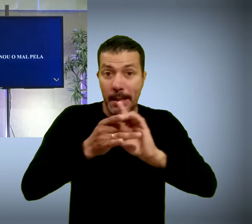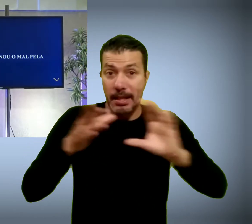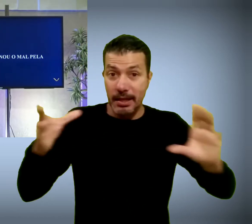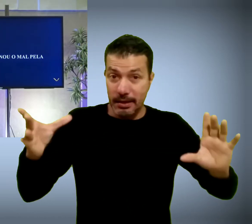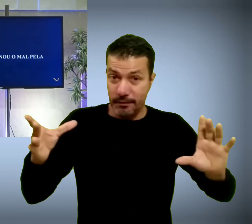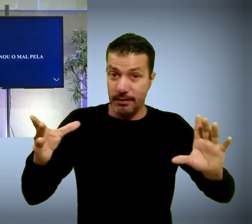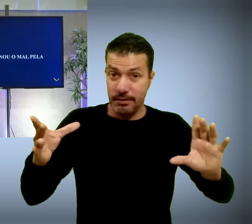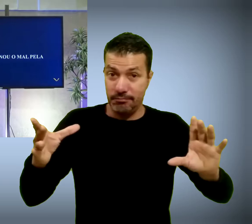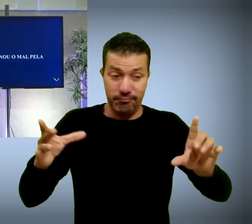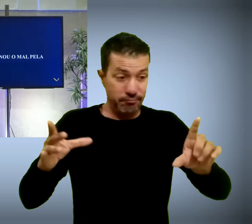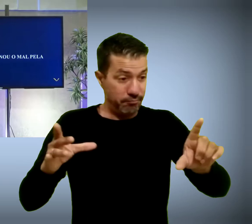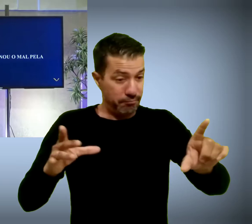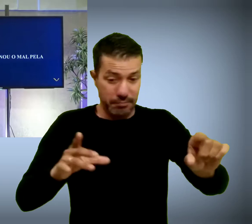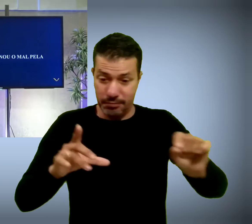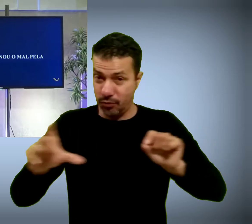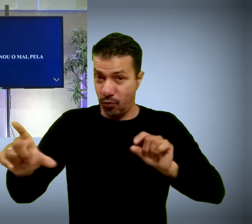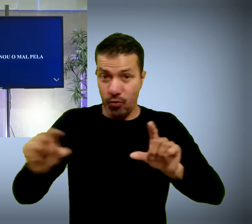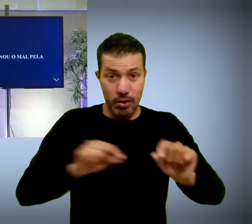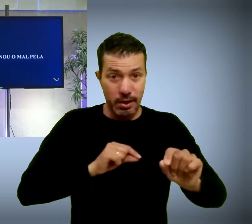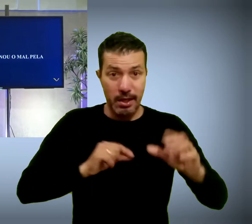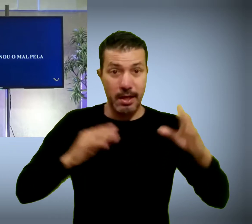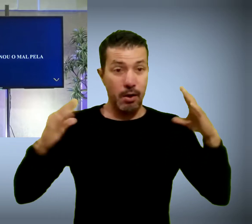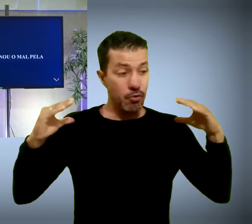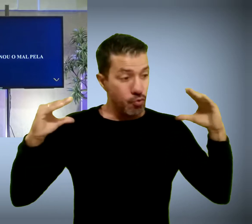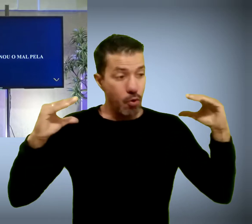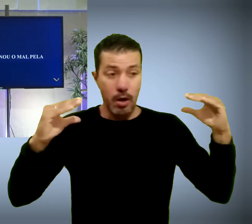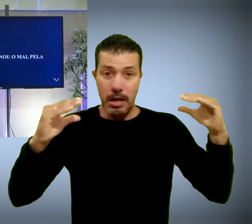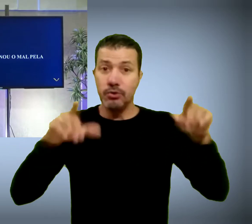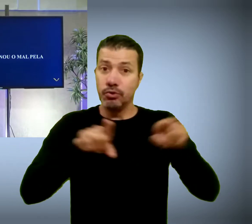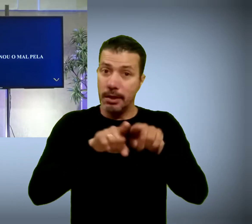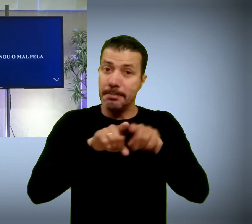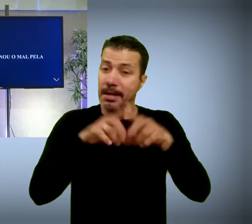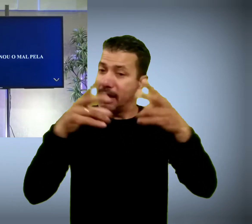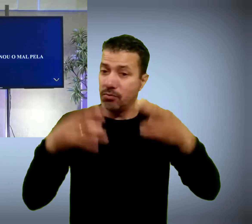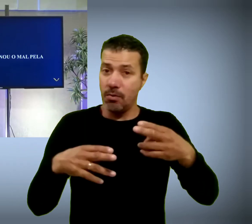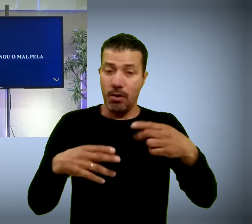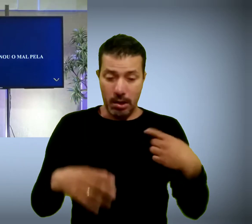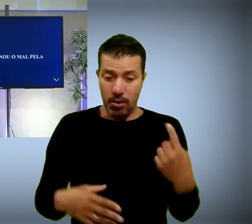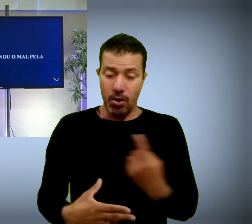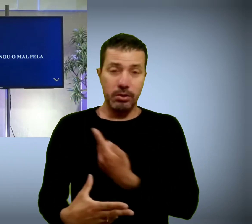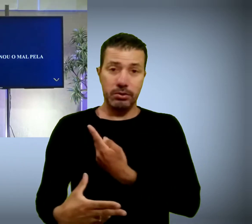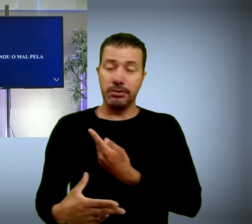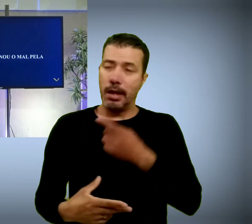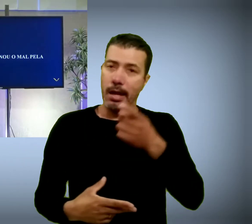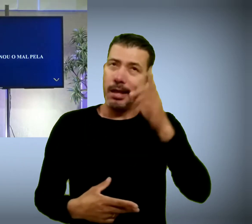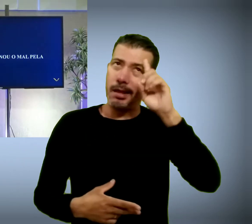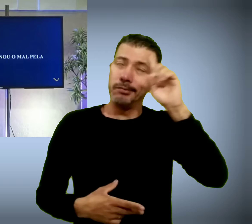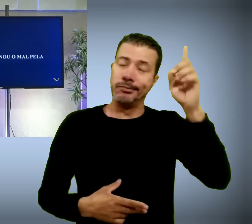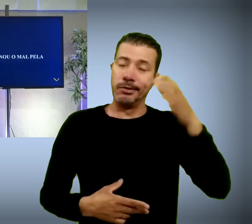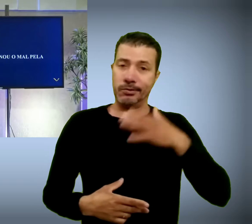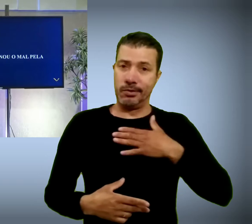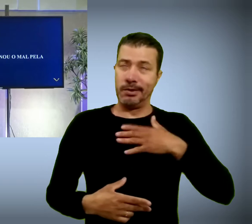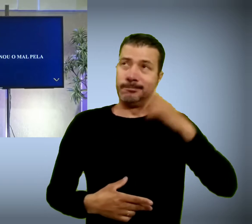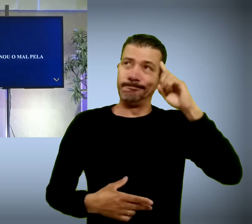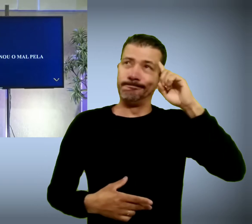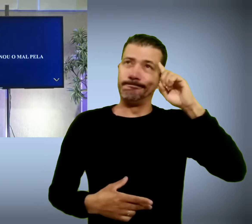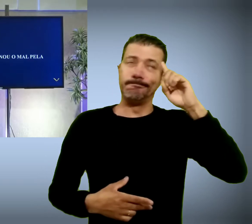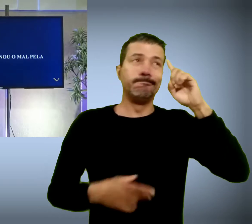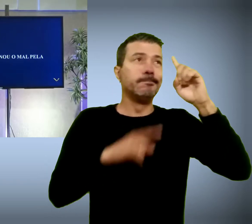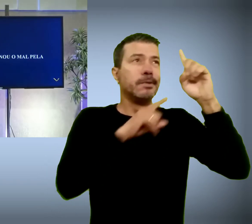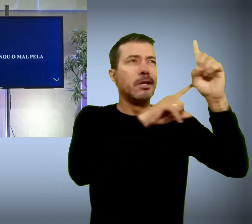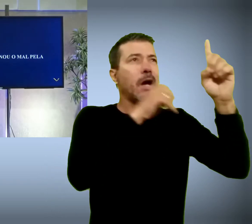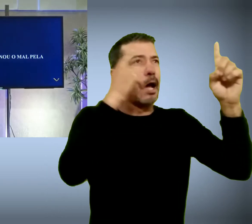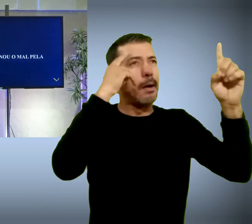livre-arbítrio para os seus seres pensantes. Os anjos também têm livre-arbítrio. Então, Deus pensou assim: Eu vou fazer